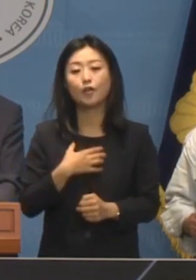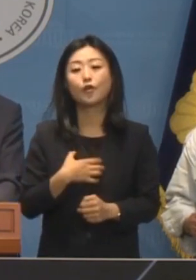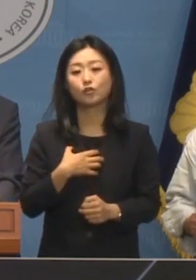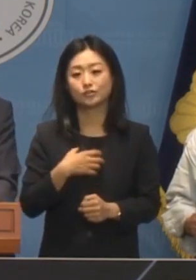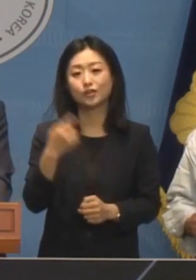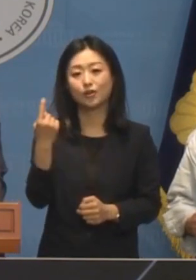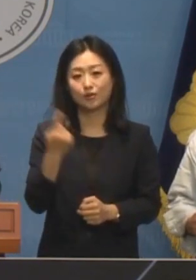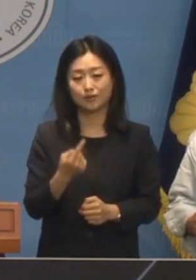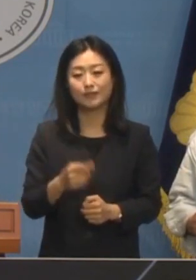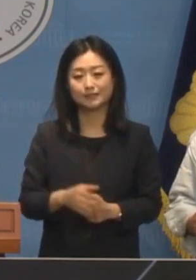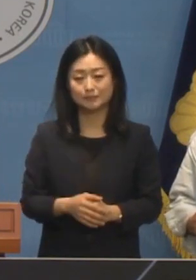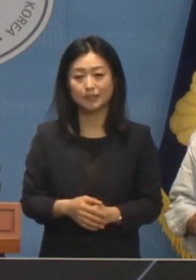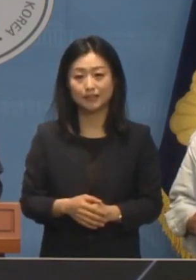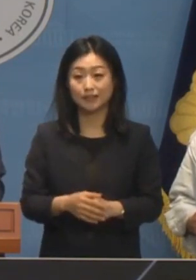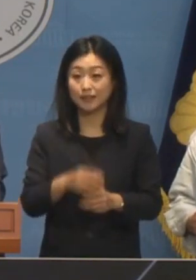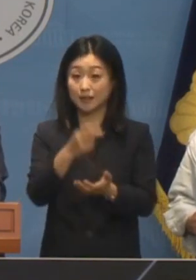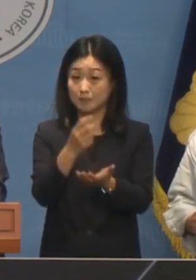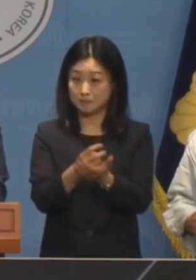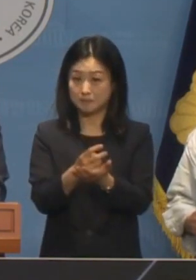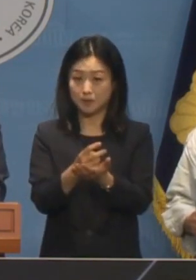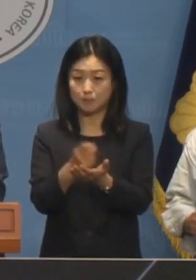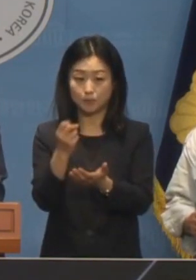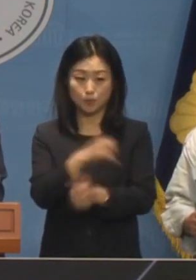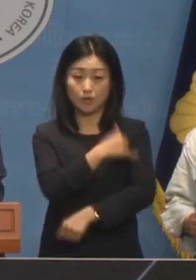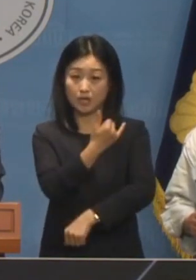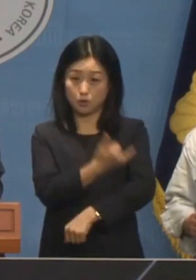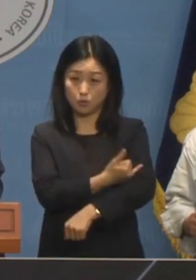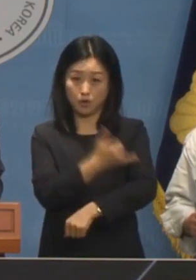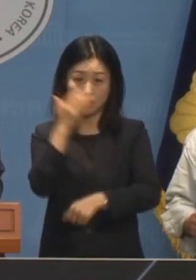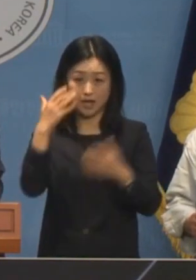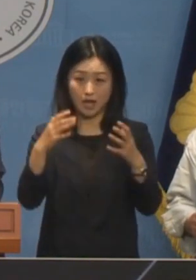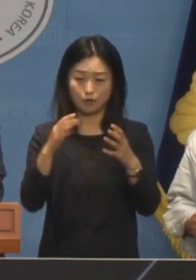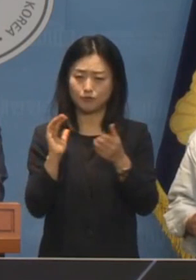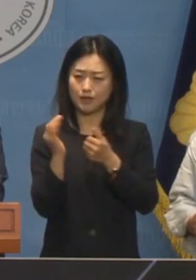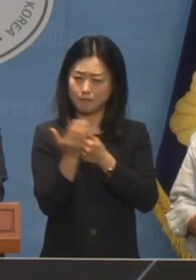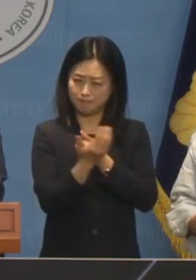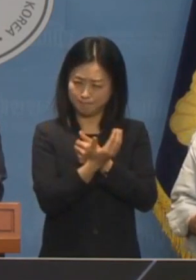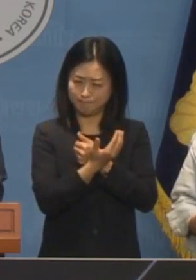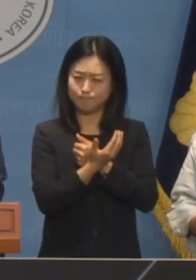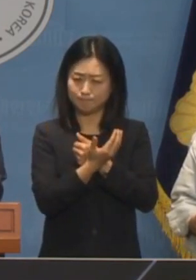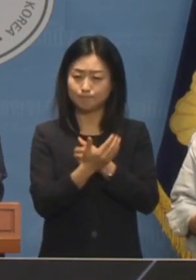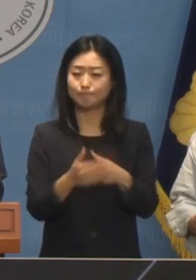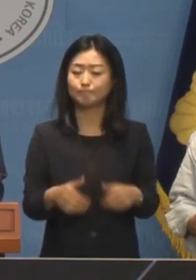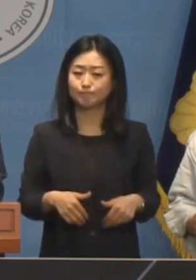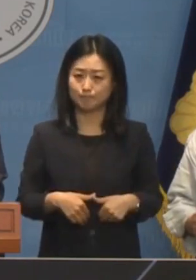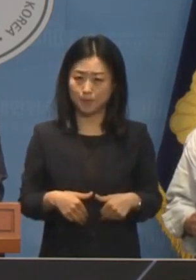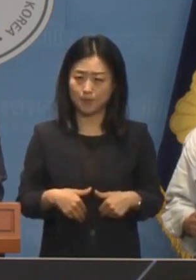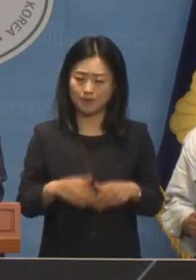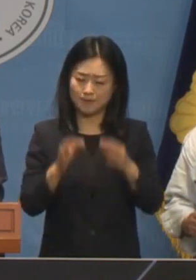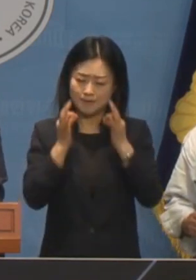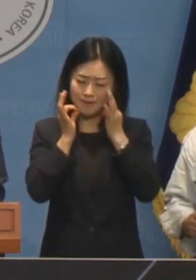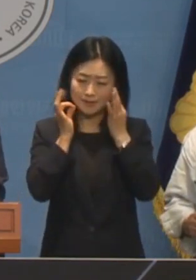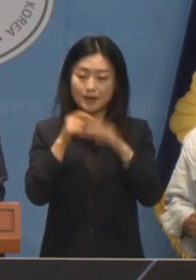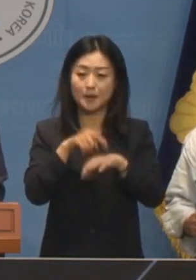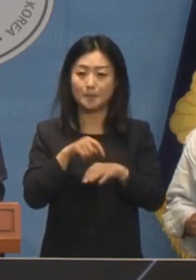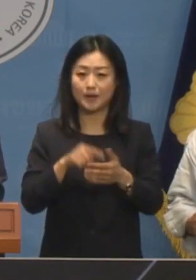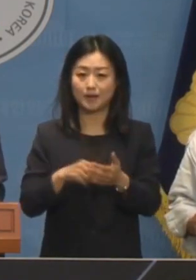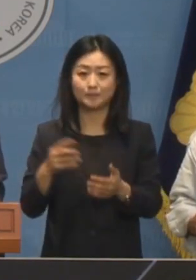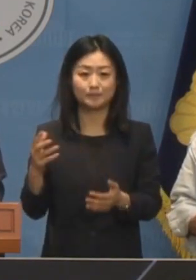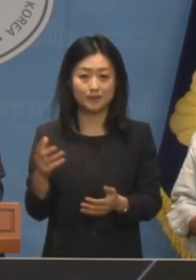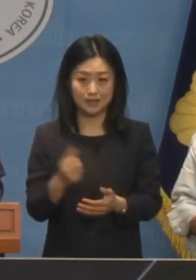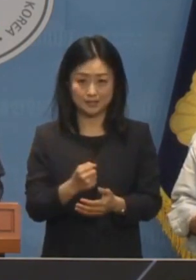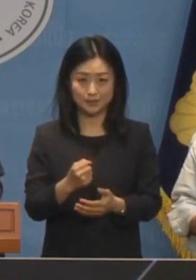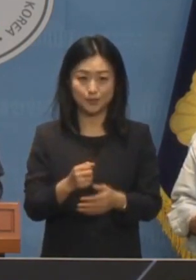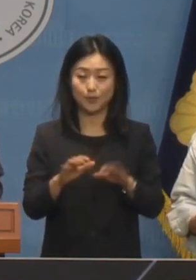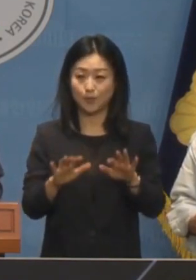그리고 대한민국의 법과 인권이 올바르게 지켜지기를 바라는 간절한 마음을 담아서